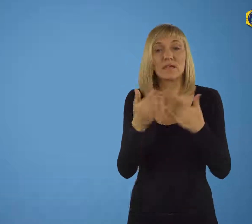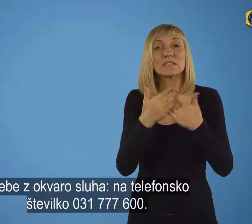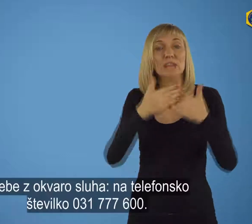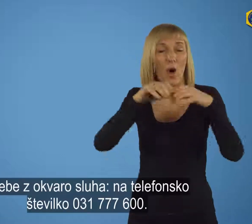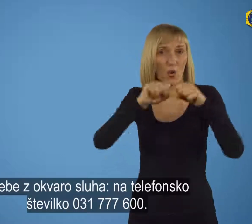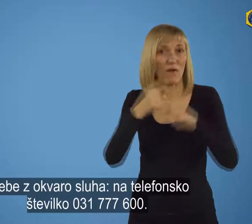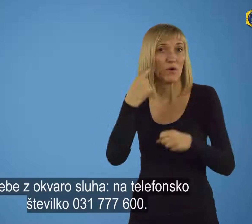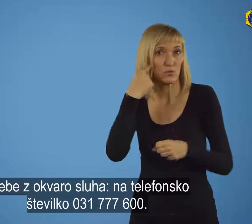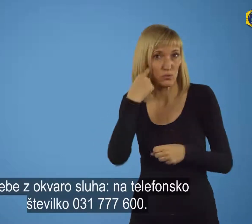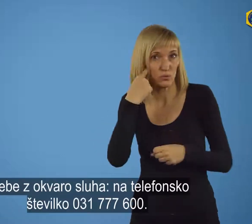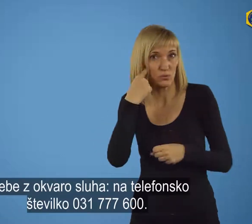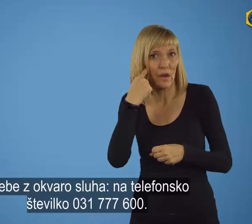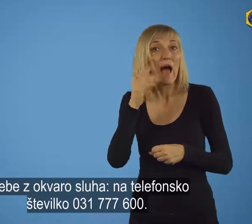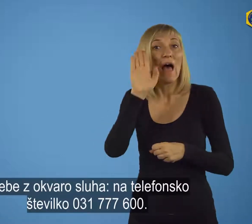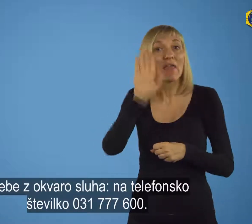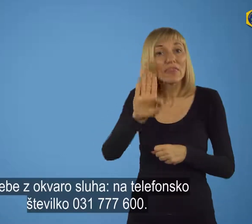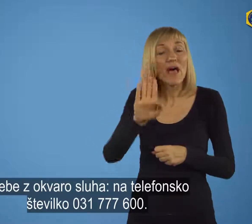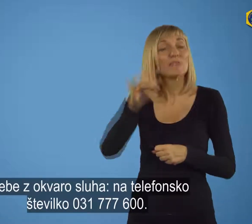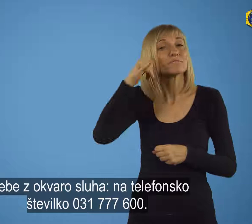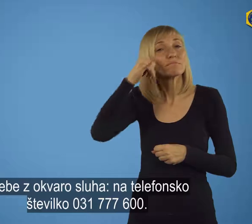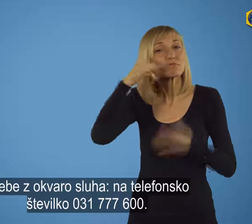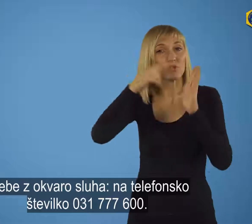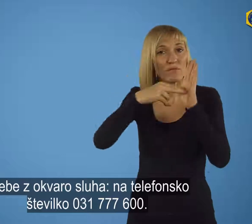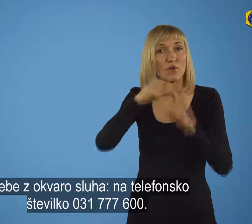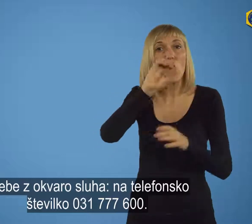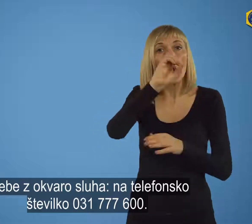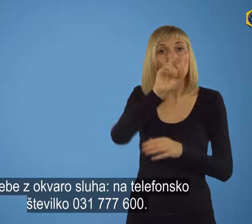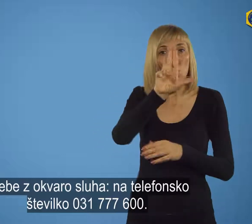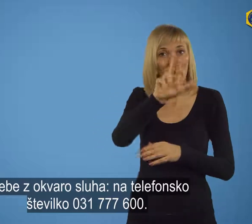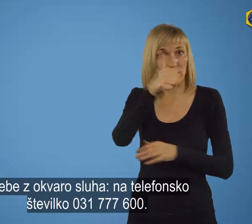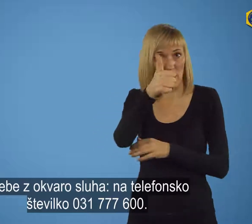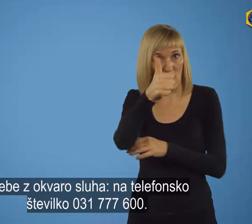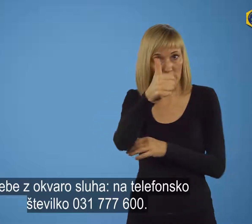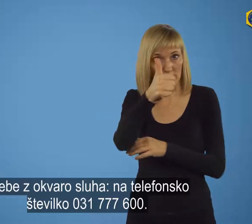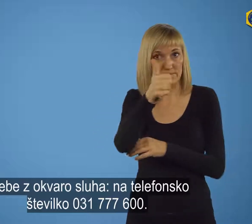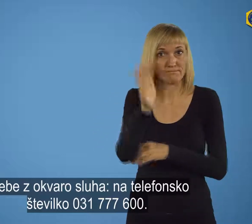okvaro sluha na telefonsko številko 031